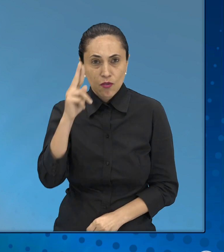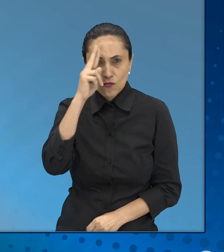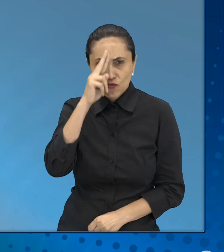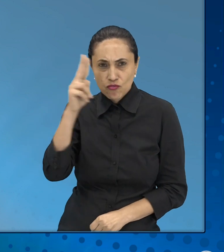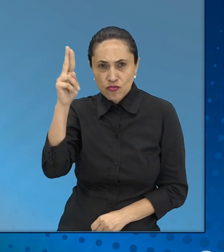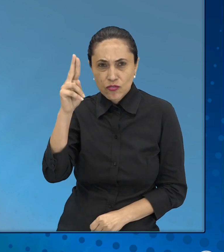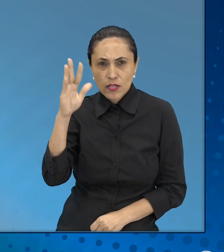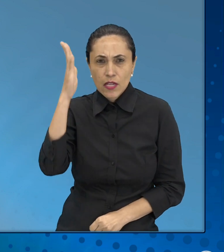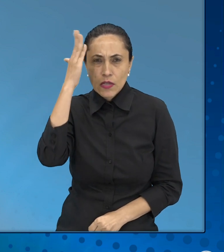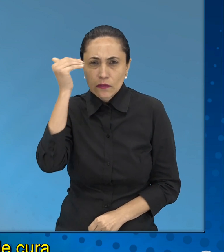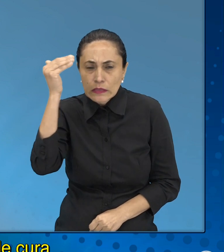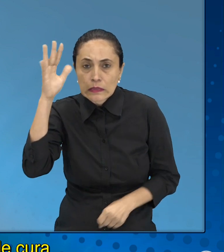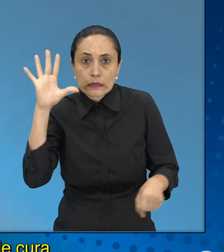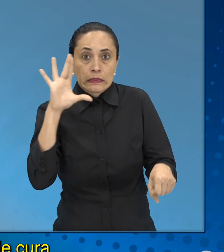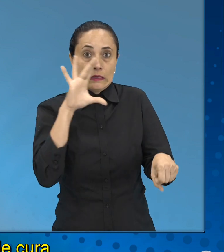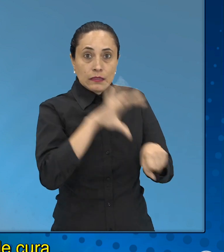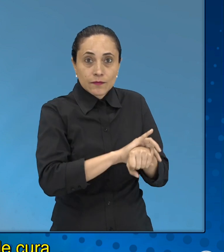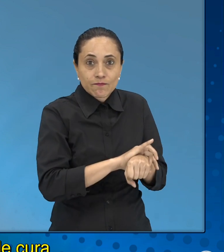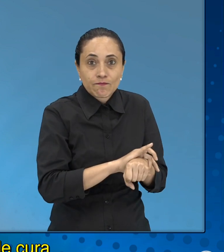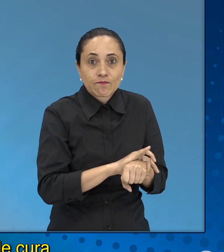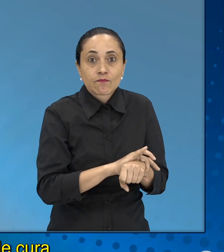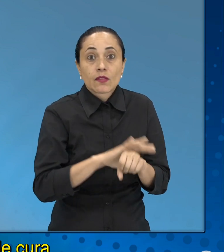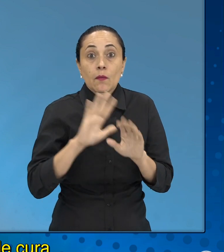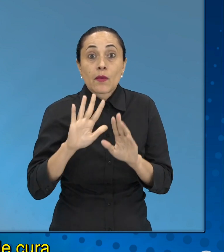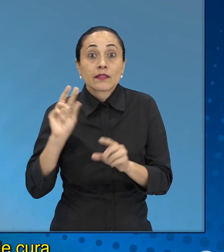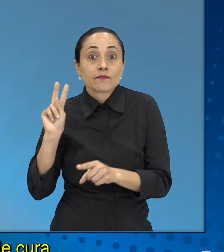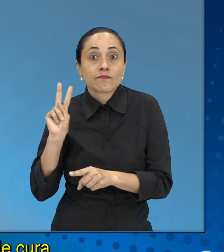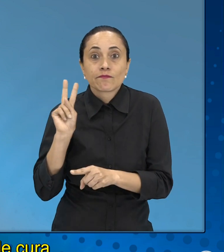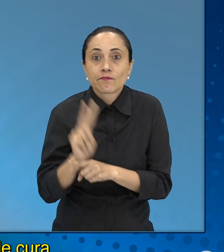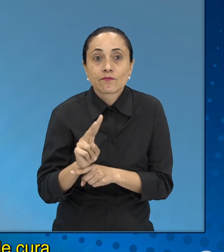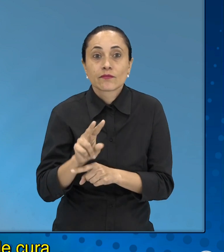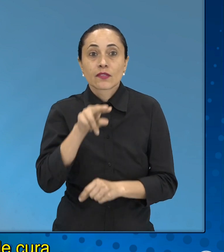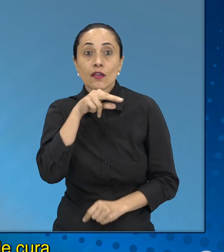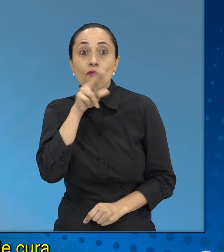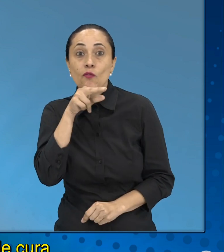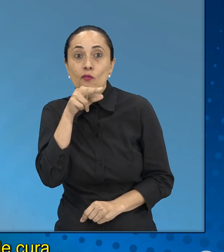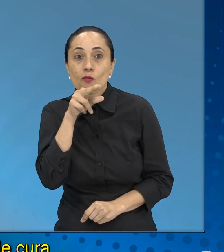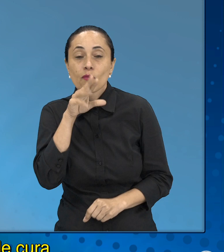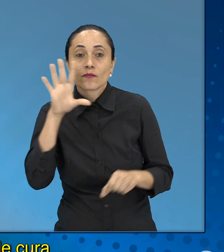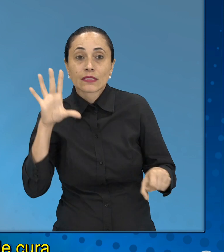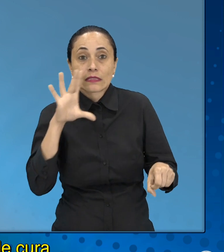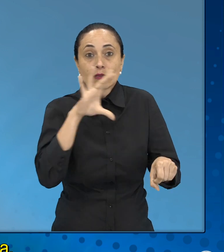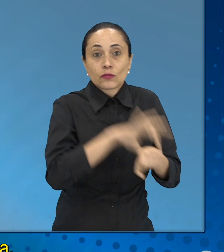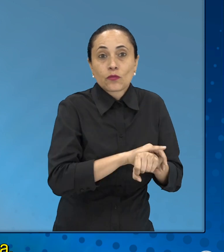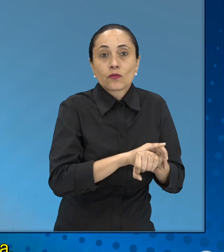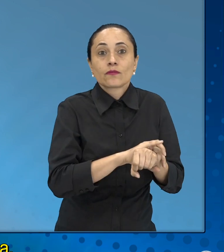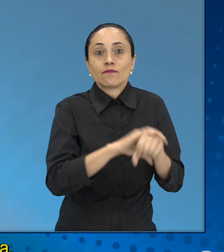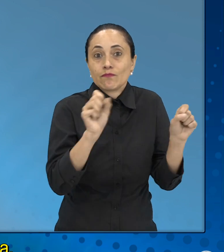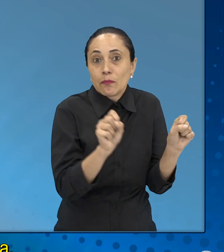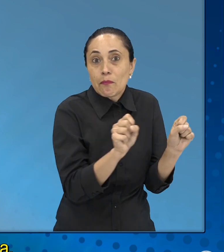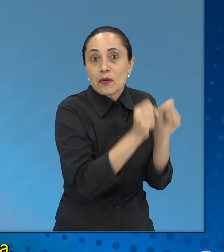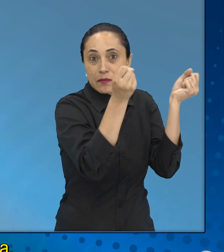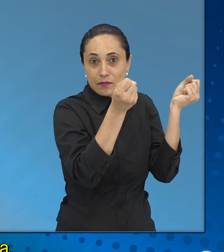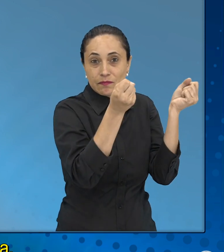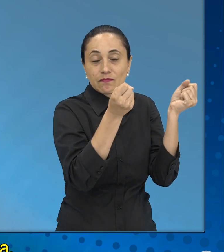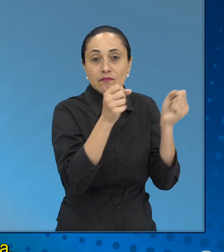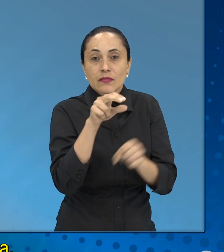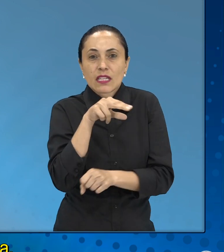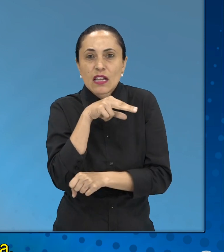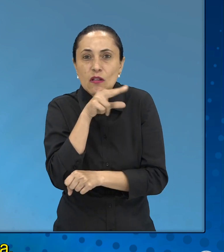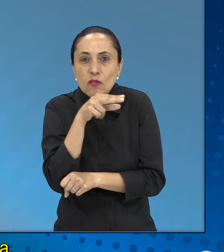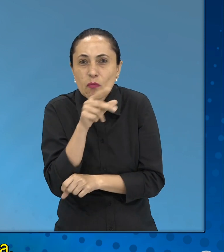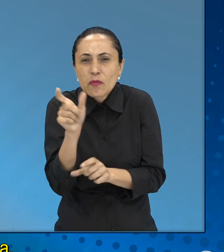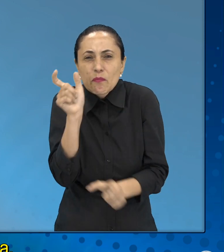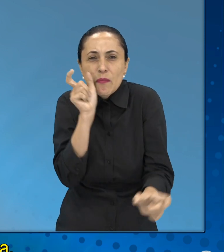fica muito doente. A única esperança de cura é a Nyangarashena, cobra curandeira, cheia